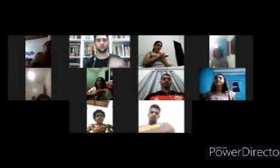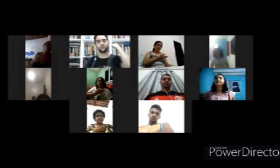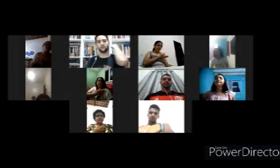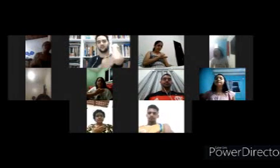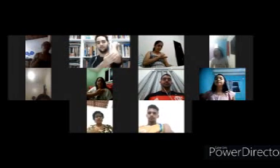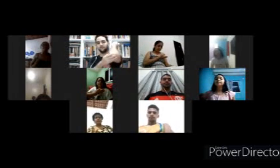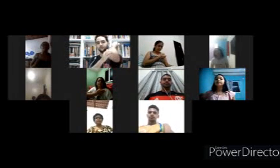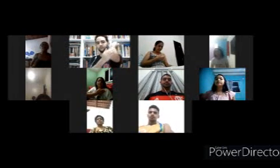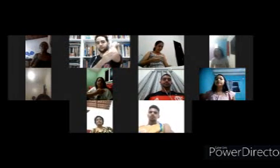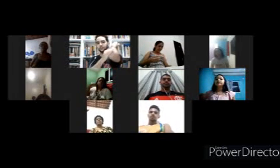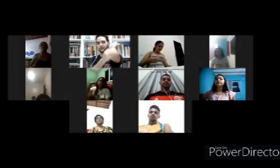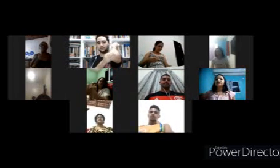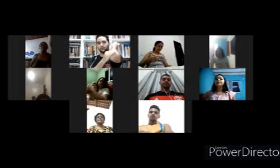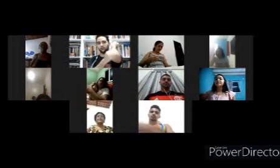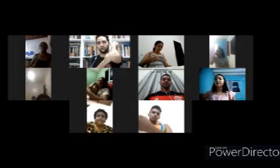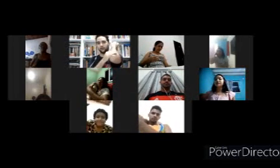Ciúmes. Passar a mão no cotovelo.